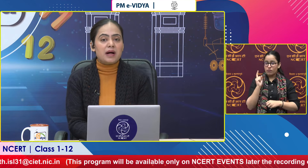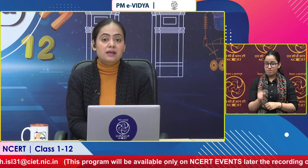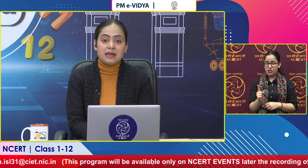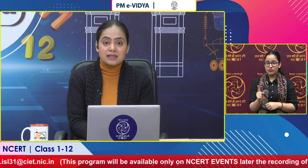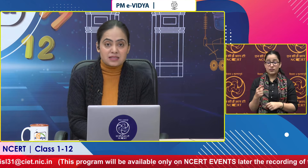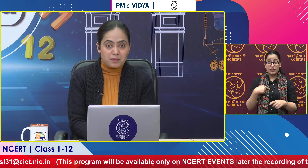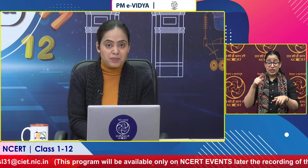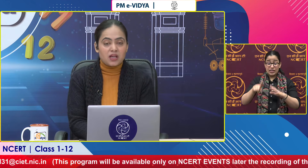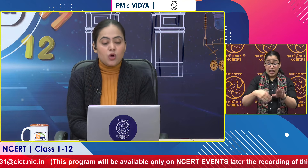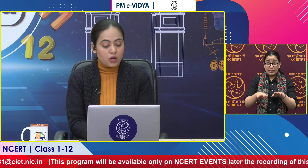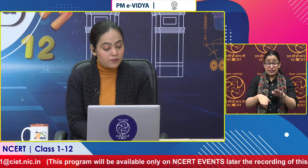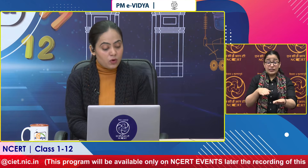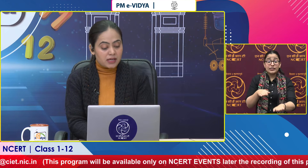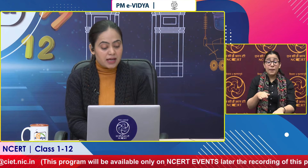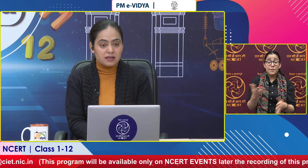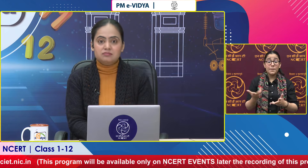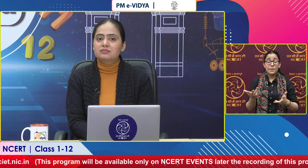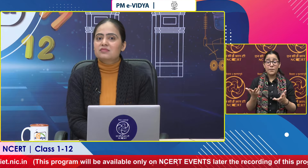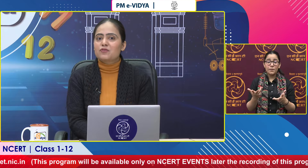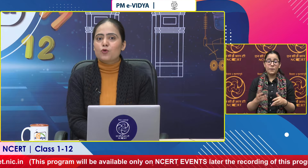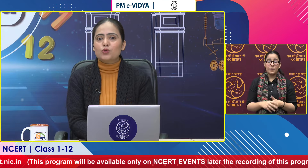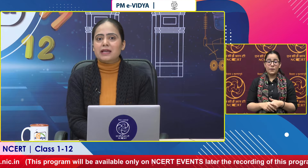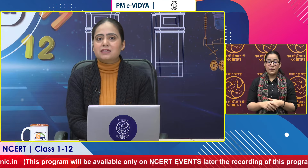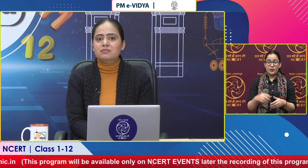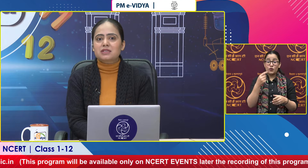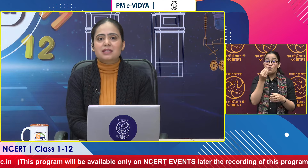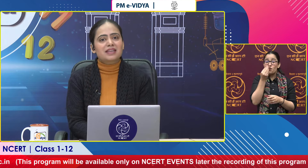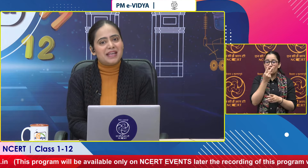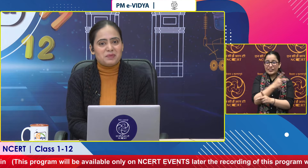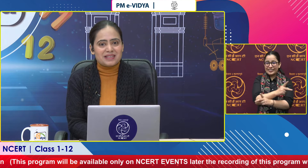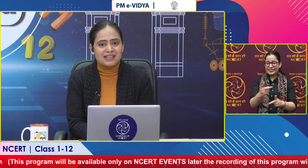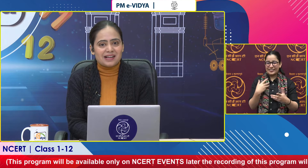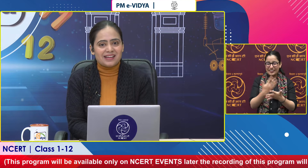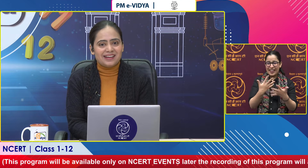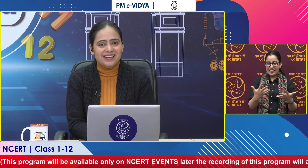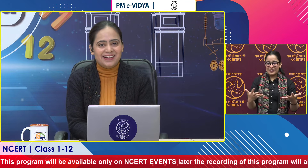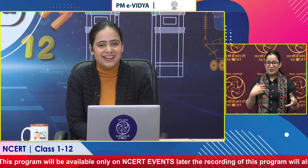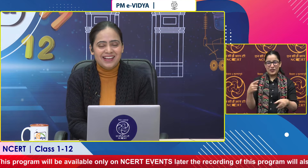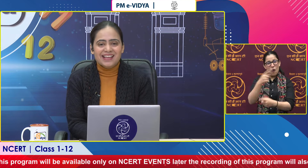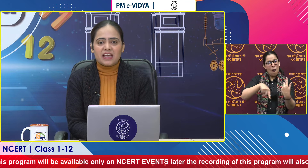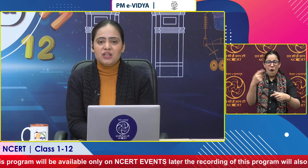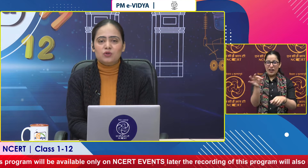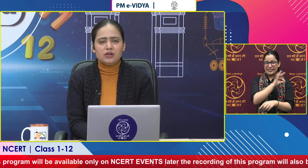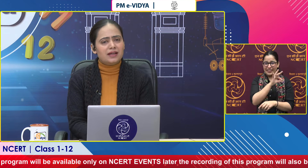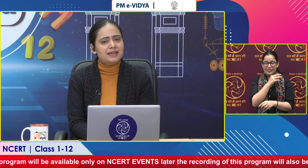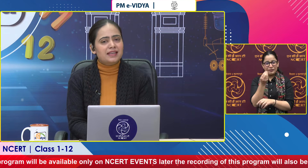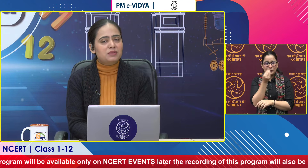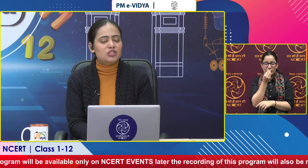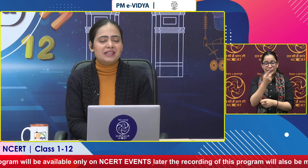हमारे नेक्स्ट स्टेप में, और वो क्या है, फूड आइटम्स। किसे नहीं पसंद खाना कई लोग तो खाने के लिए भी जीते